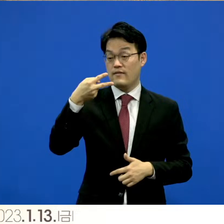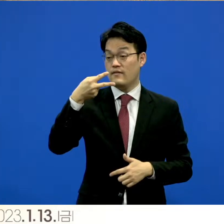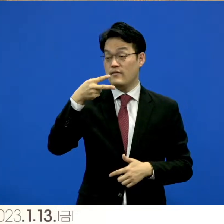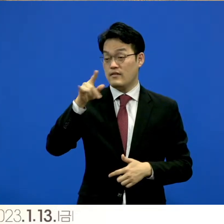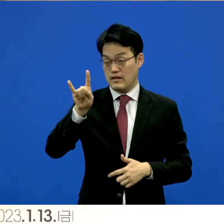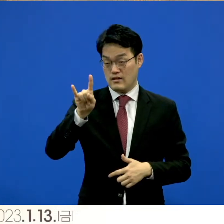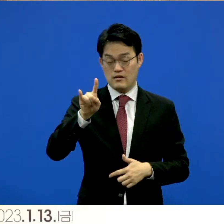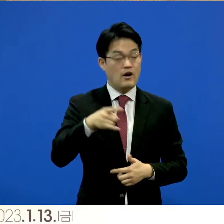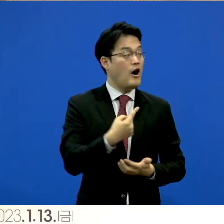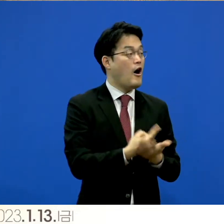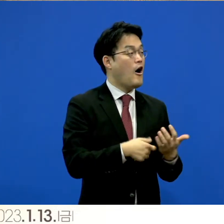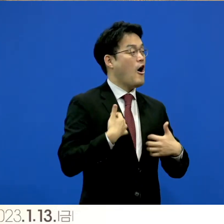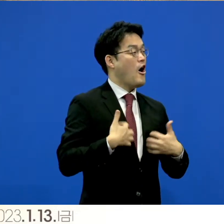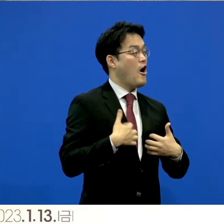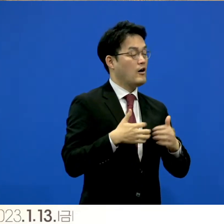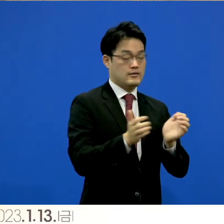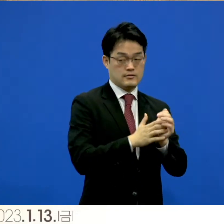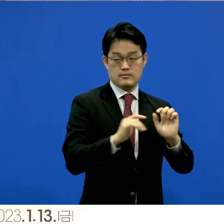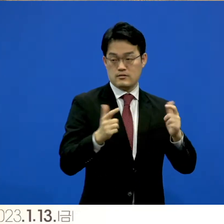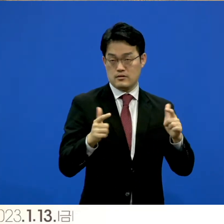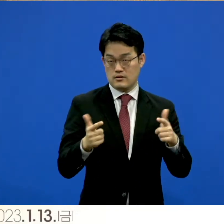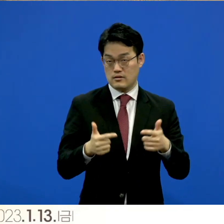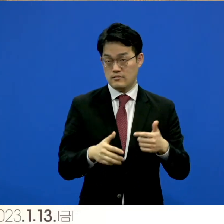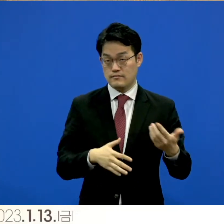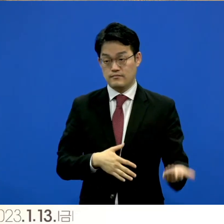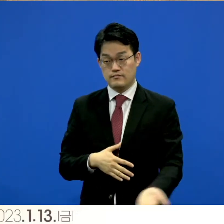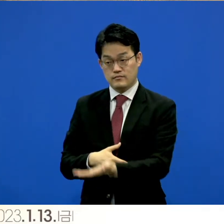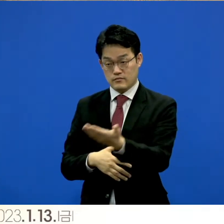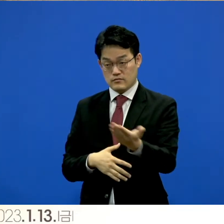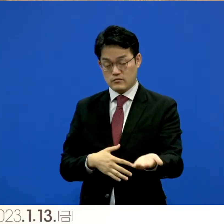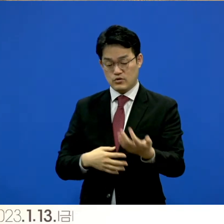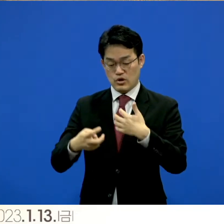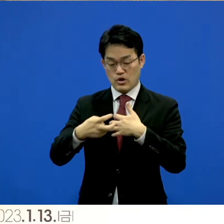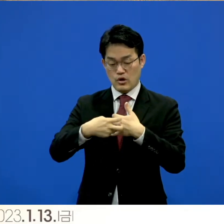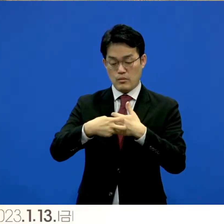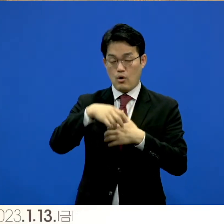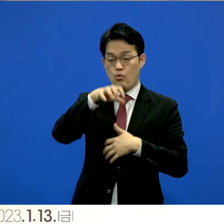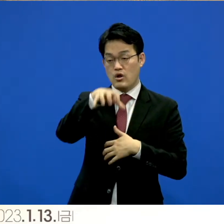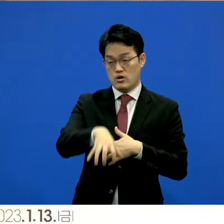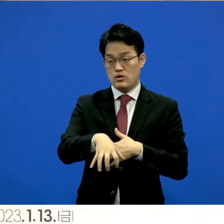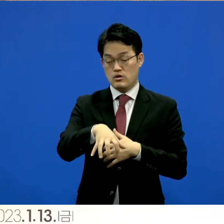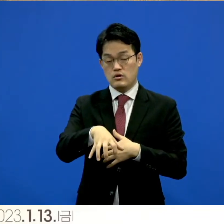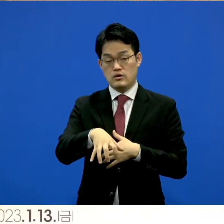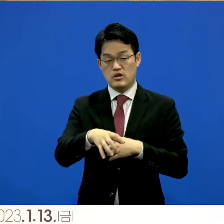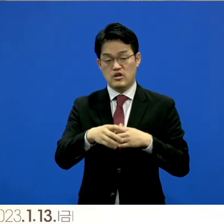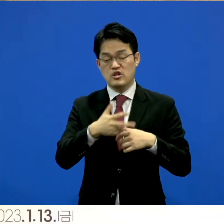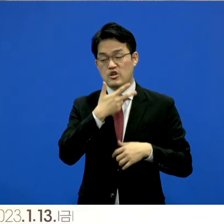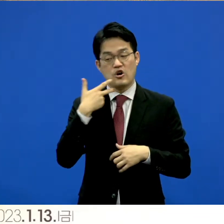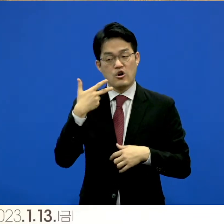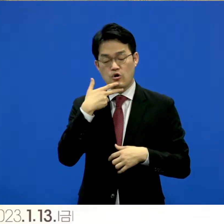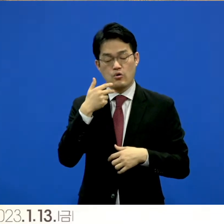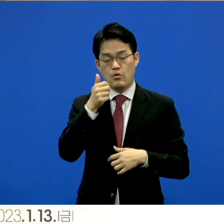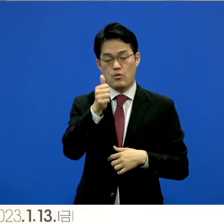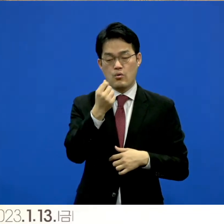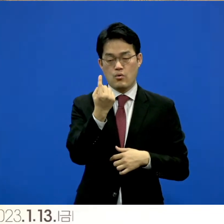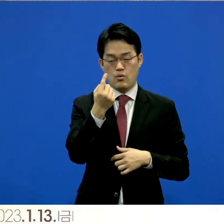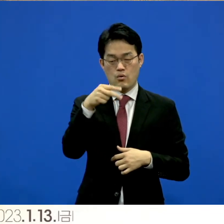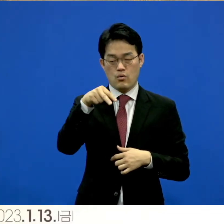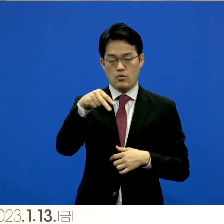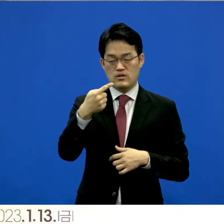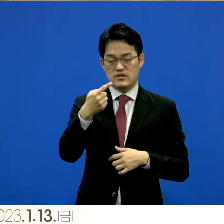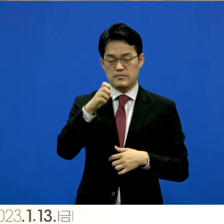웰컴하고 전혀 다릅니다. 우리 병원을 호스피탈이라고 그러죠. 이 호스피탈, 환대, 이거는